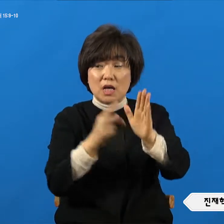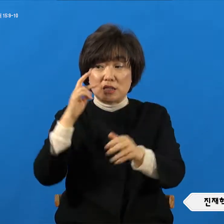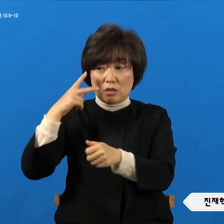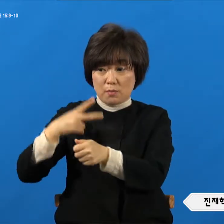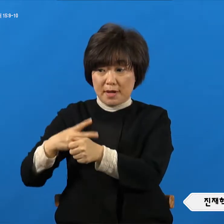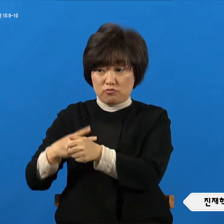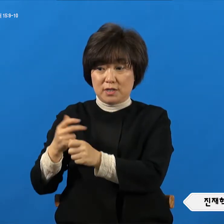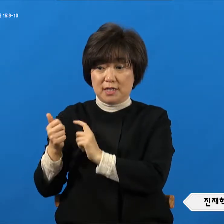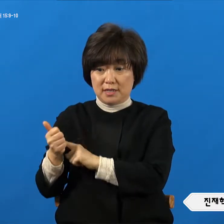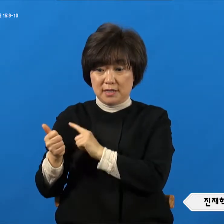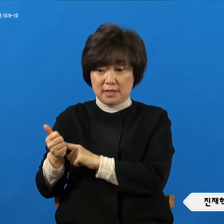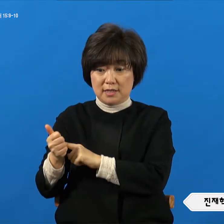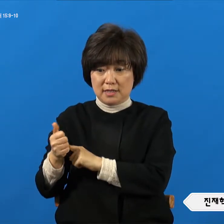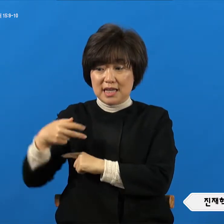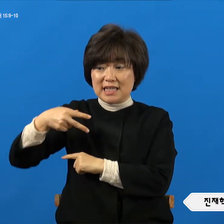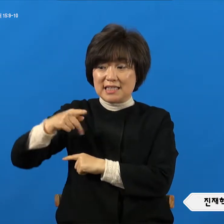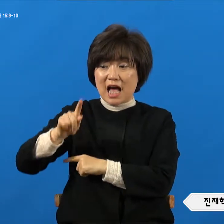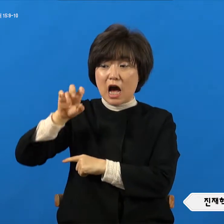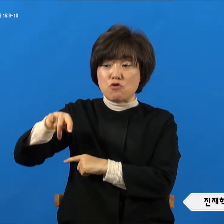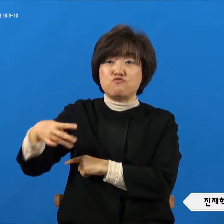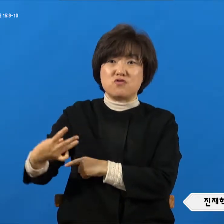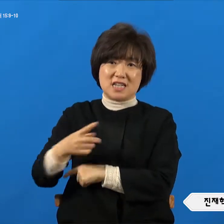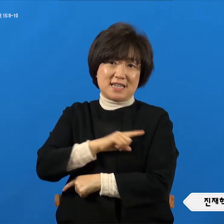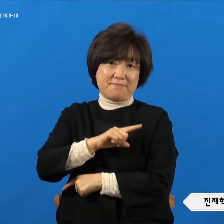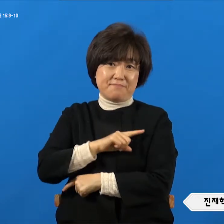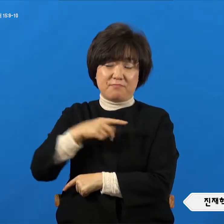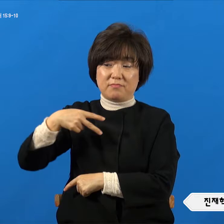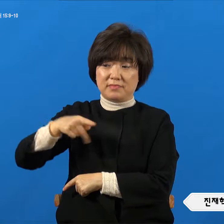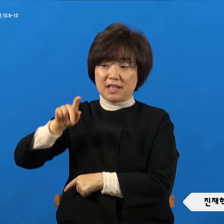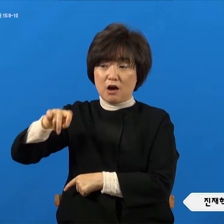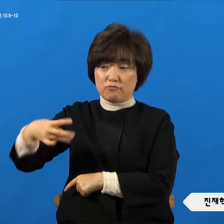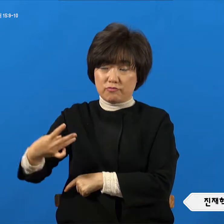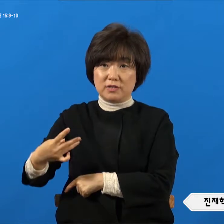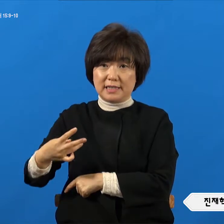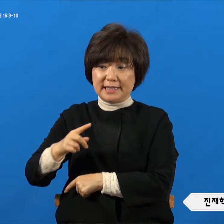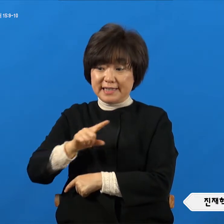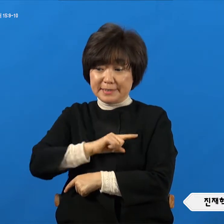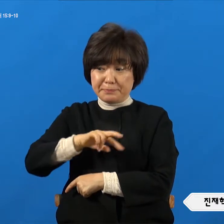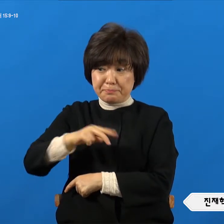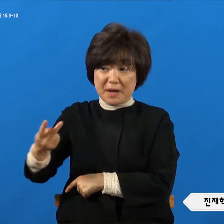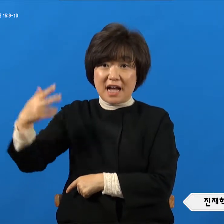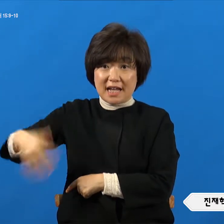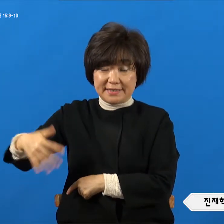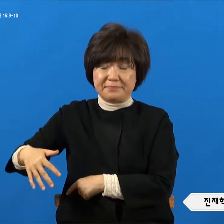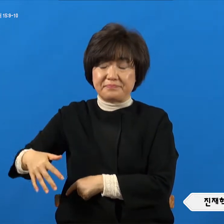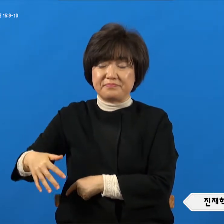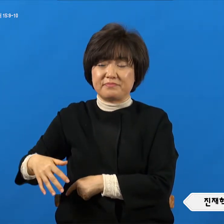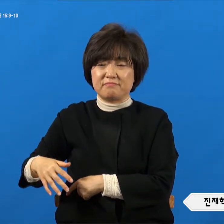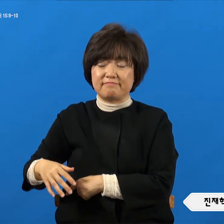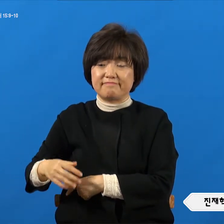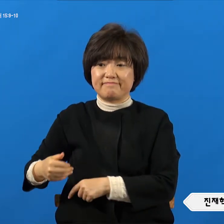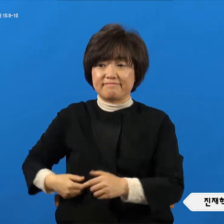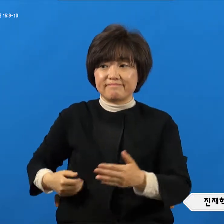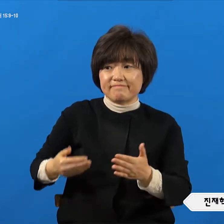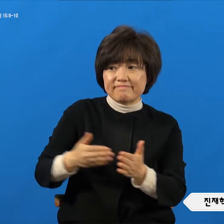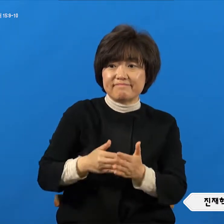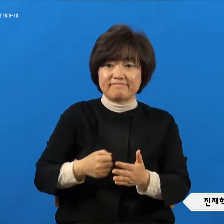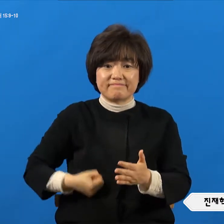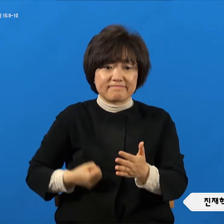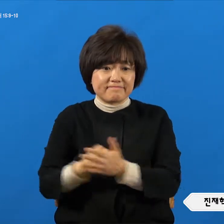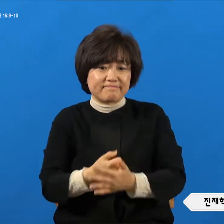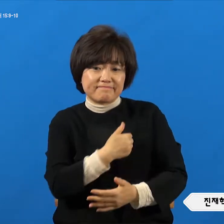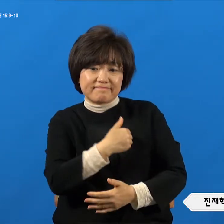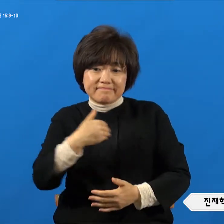사도 바울이 사울이었을 때 의기가 등등하여 하나님을 사랑한다고 하면서 예수 믿는